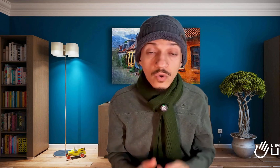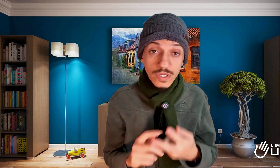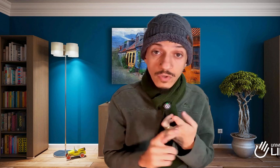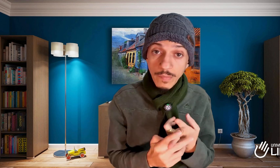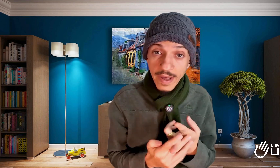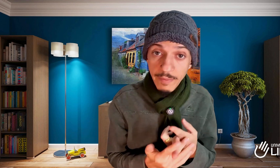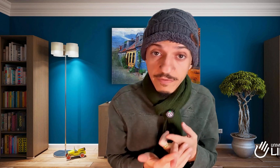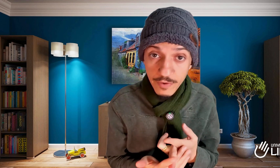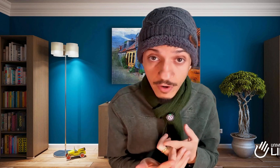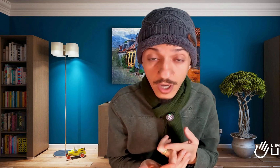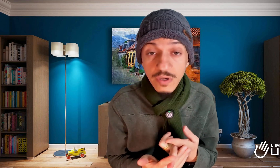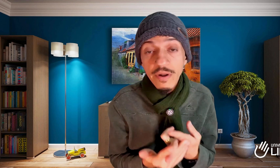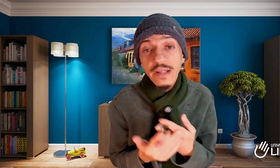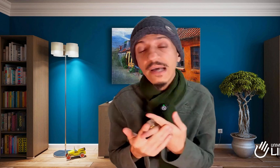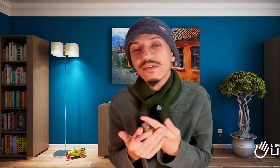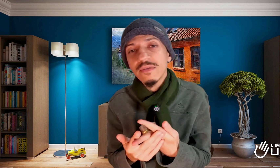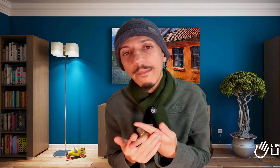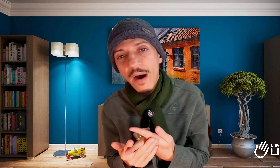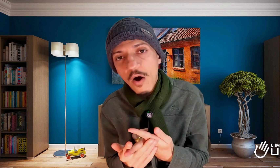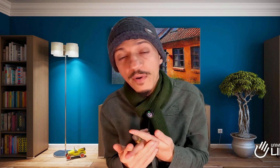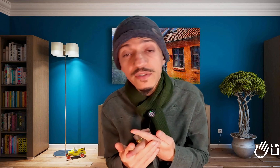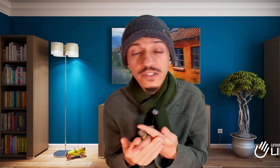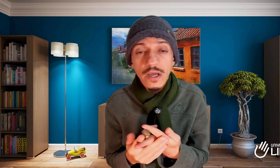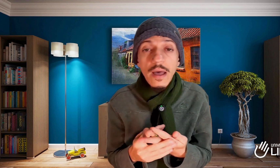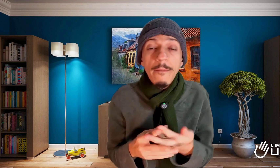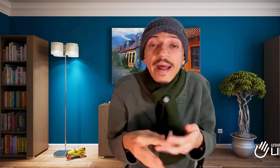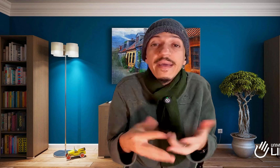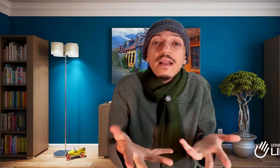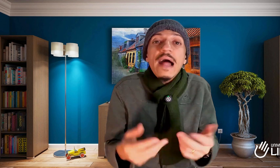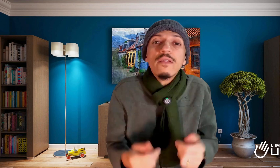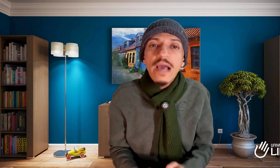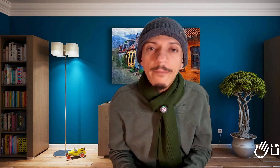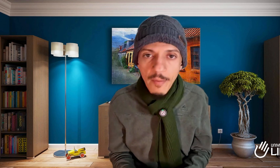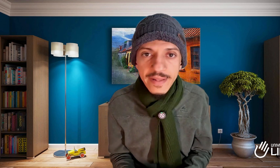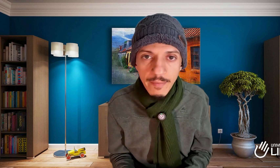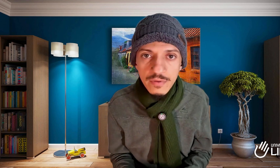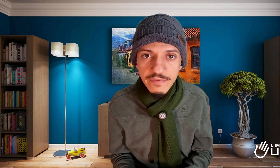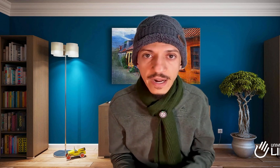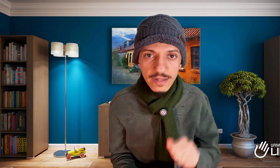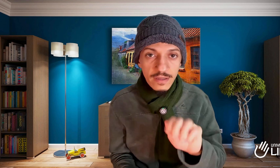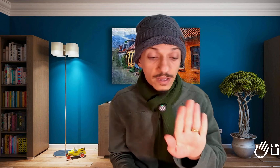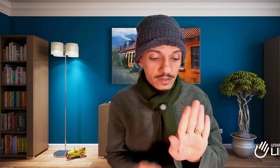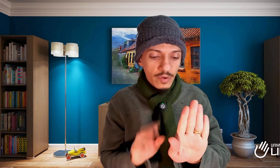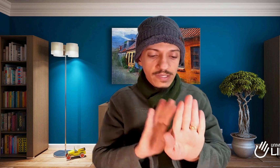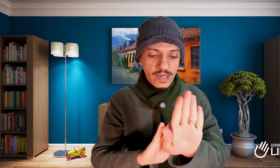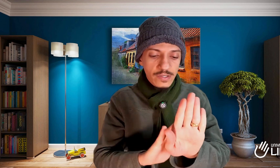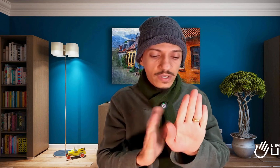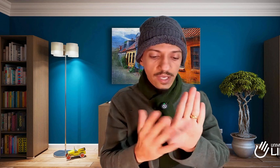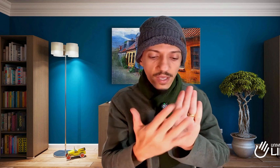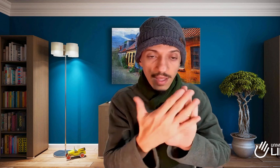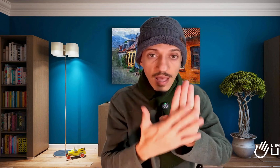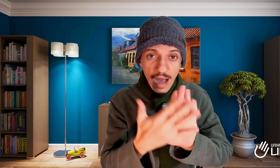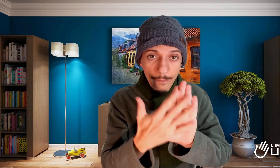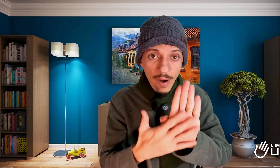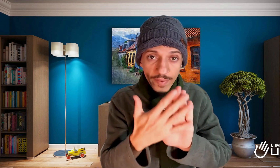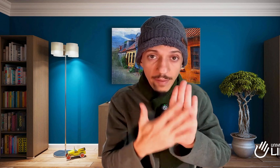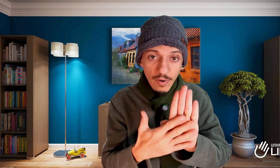segundo parâmetro fonológico é a orientação da palma, ou seja, para que lado que a palma da mão está virada. Então, nesse caso aqui, a palma da mão está